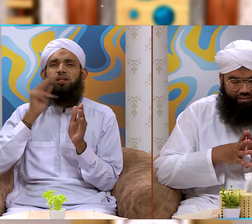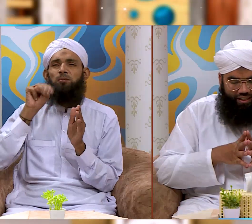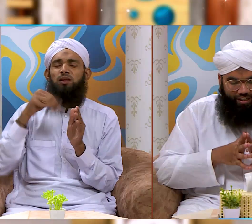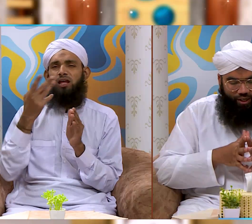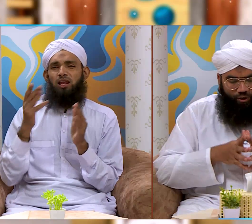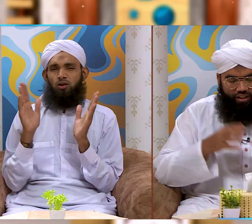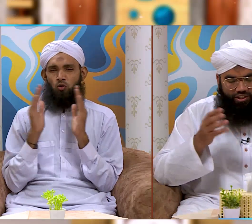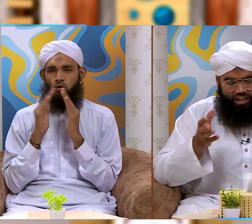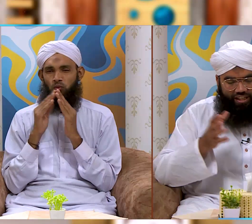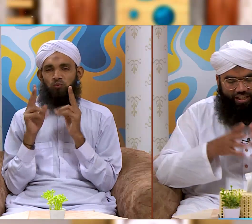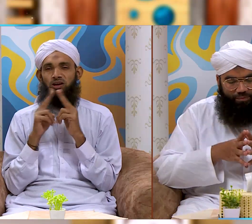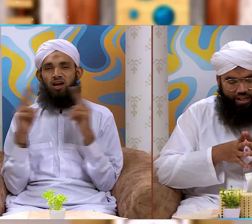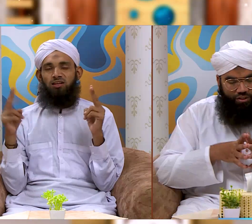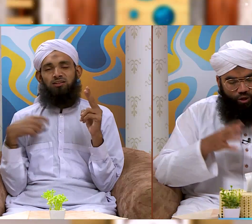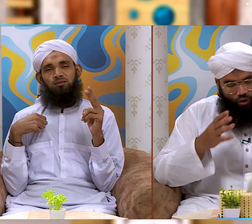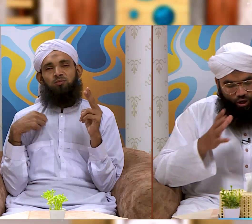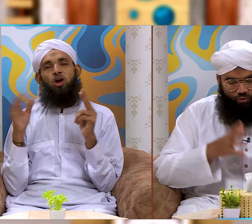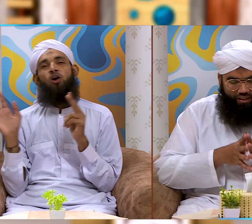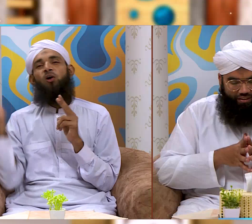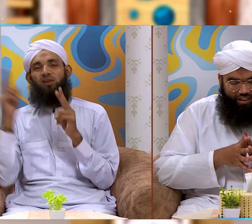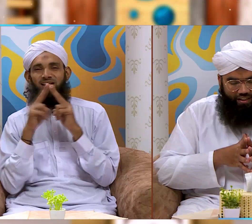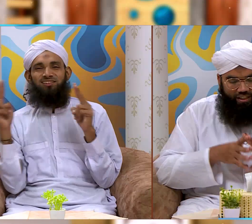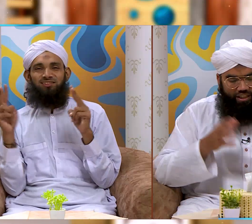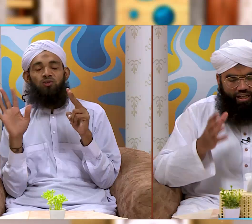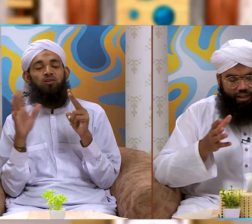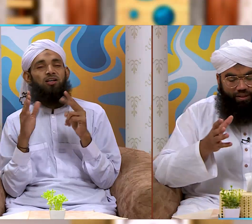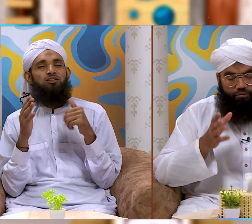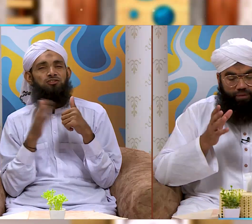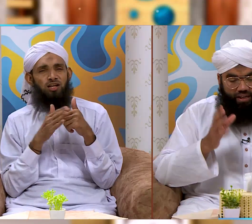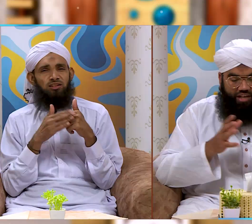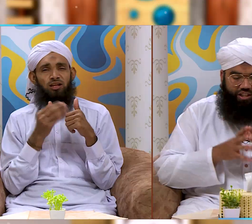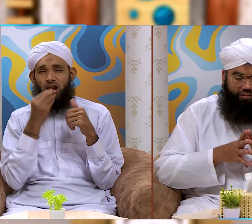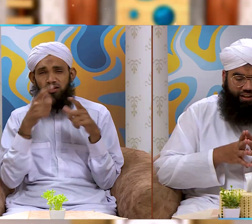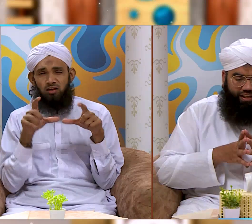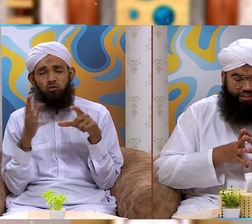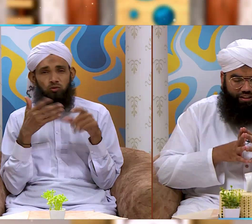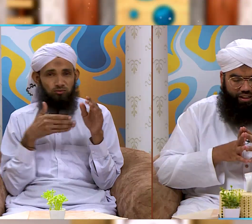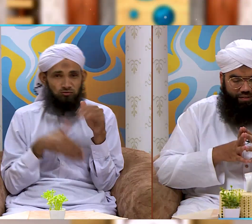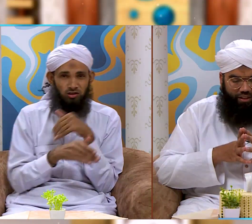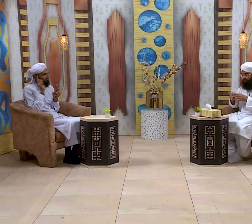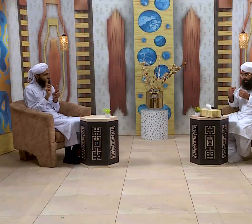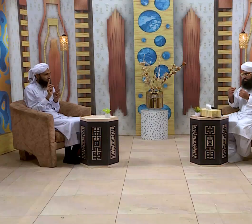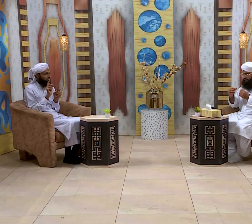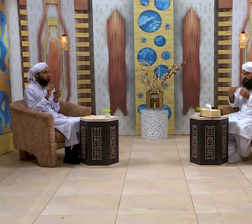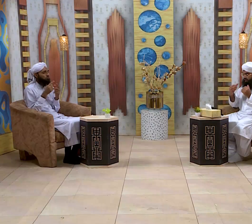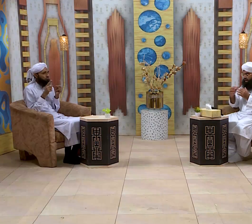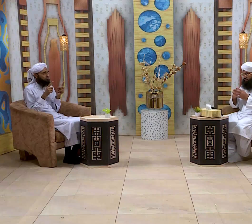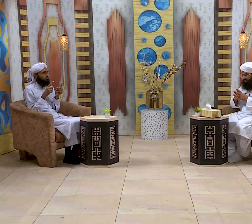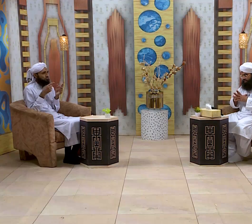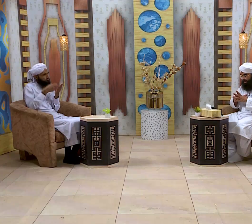ہے، اور کچہری کا لباس اور ہوا کرتا ہے۔ یہ غالباً معراج کے واقعے کا ذکر ہے، بعض نے خواب کا دیدار